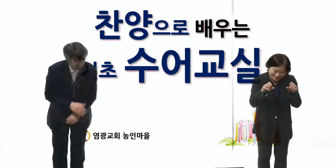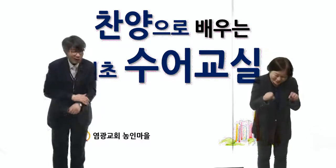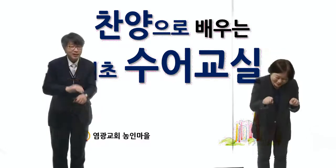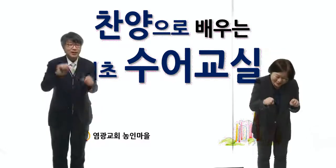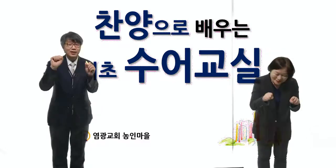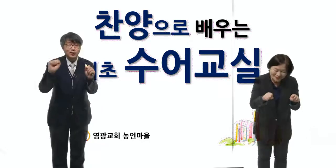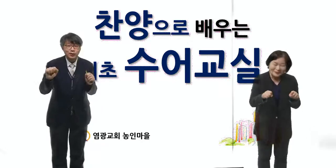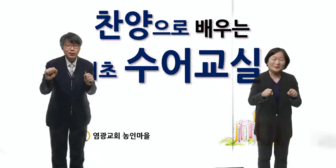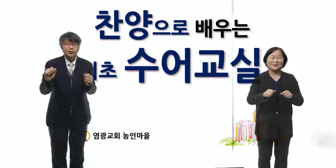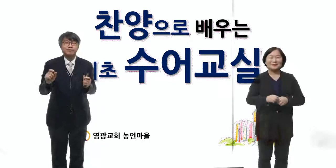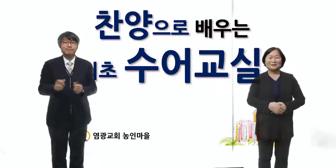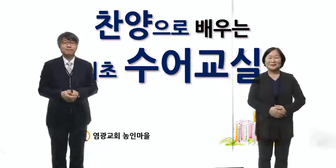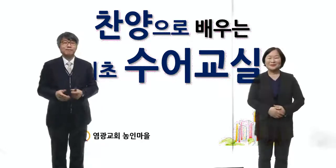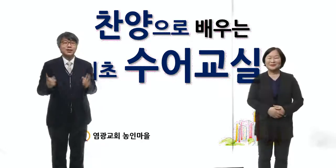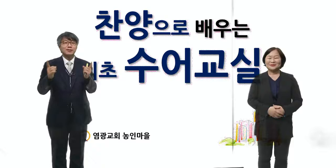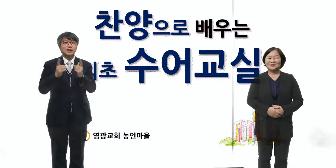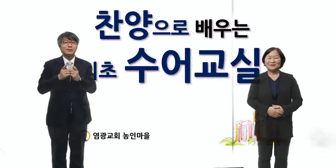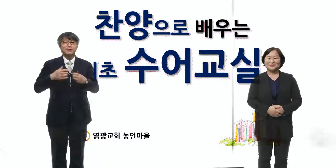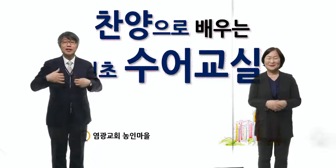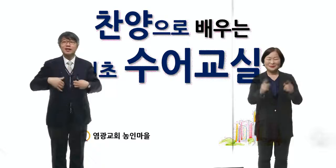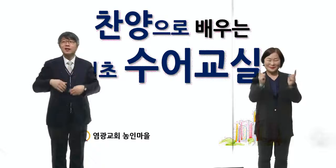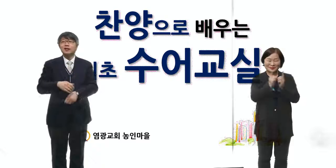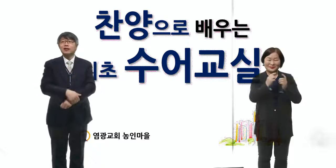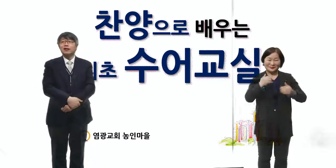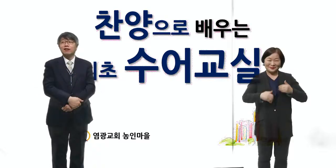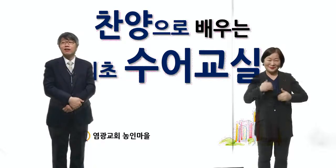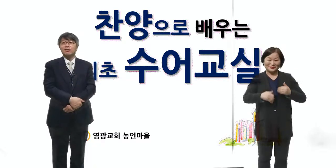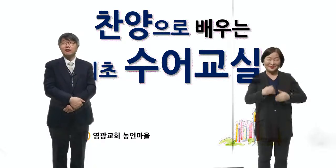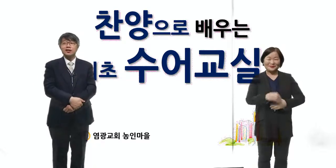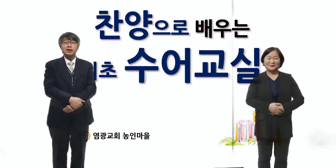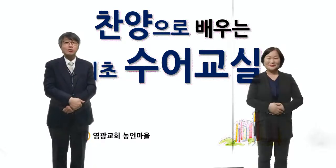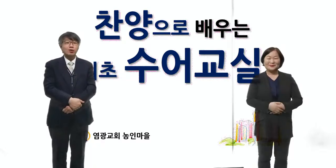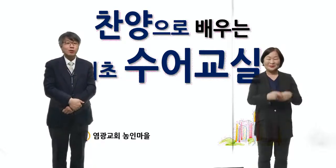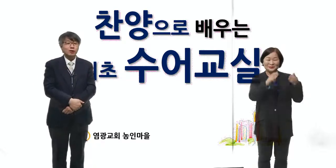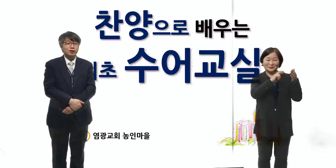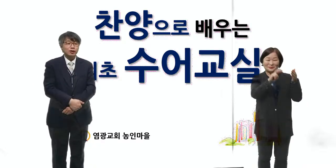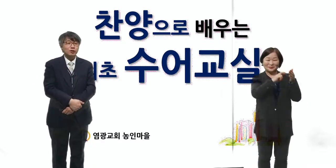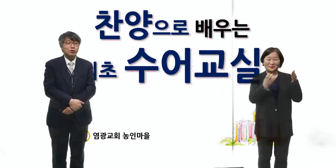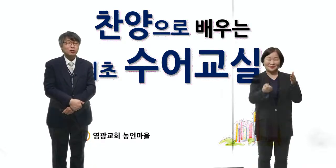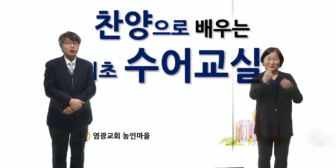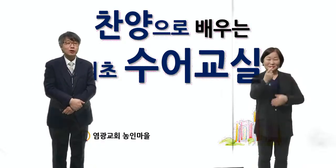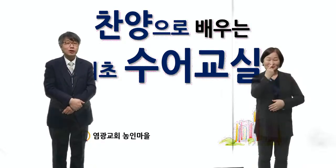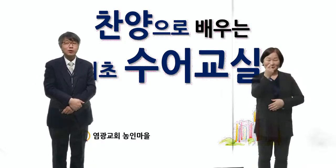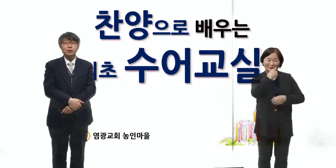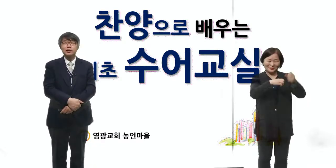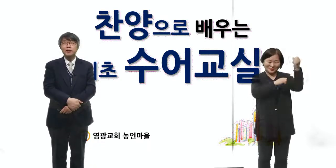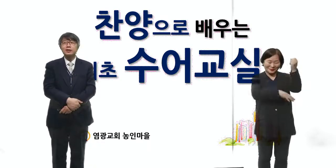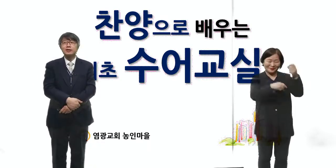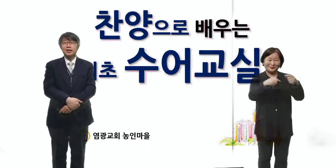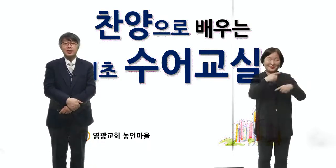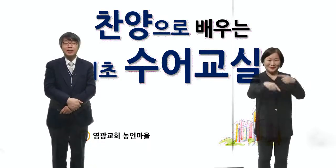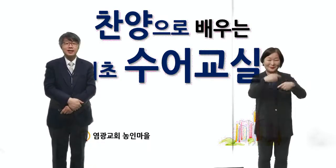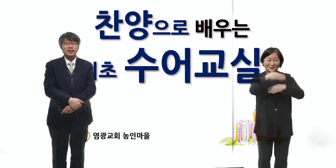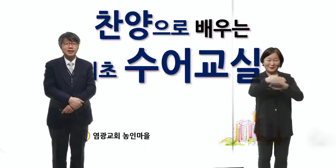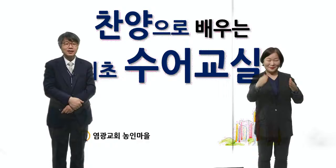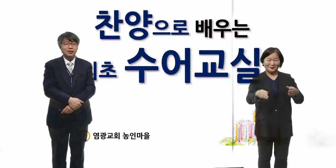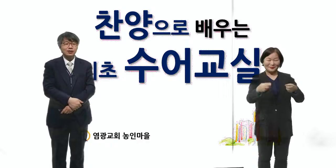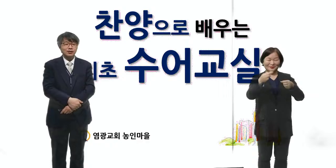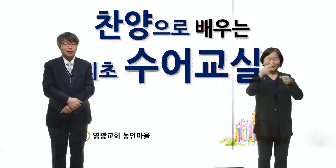안녕하세요. 안녕하세요. 만나서 반갑습니다. 찬양으로 배우는 기초 수호 교실 오늘 네 번째 시간인데요. 네